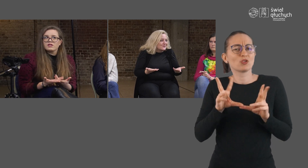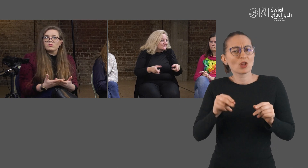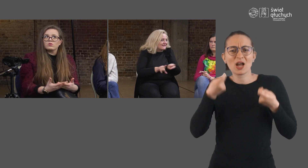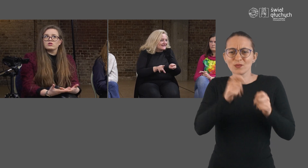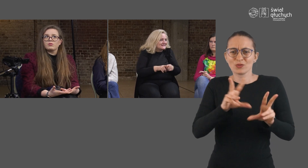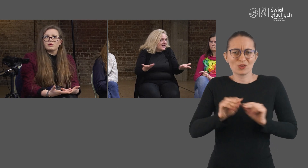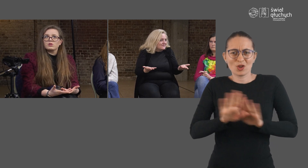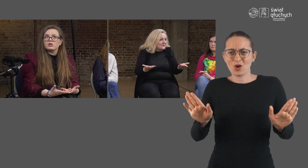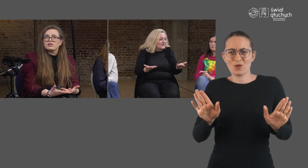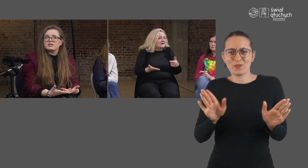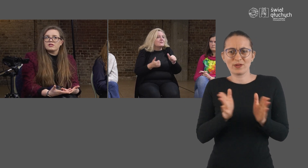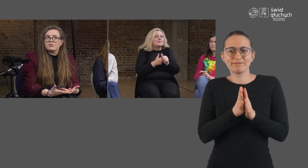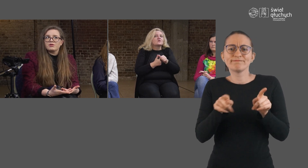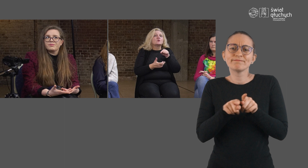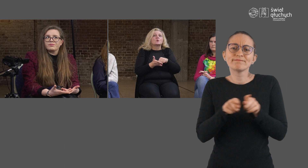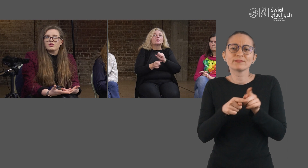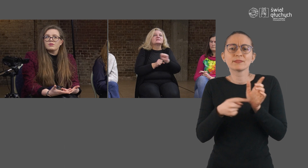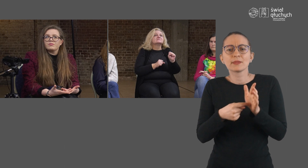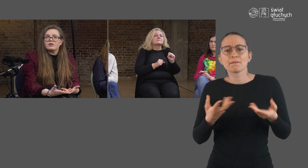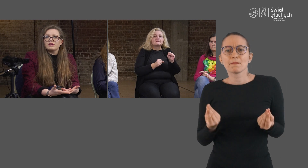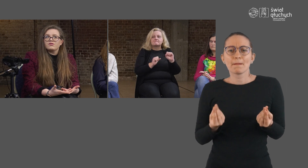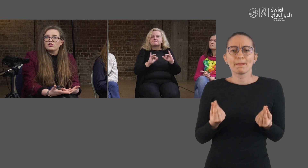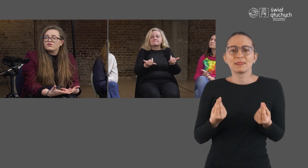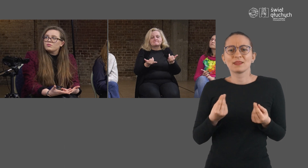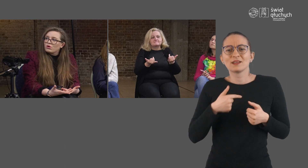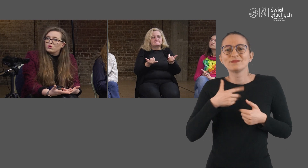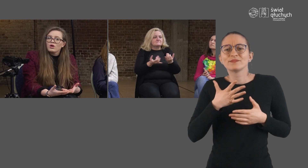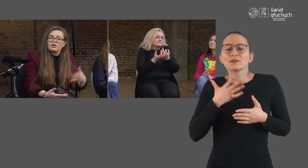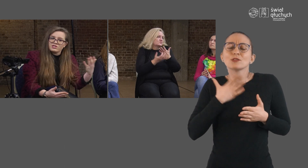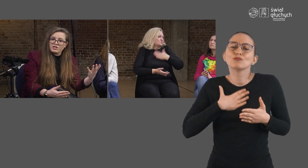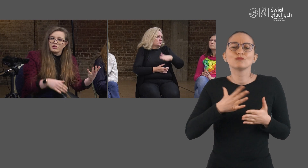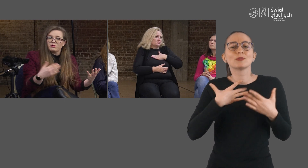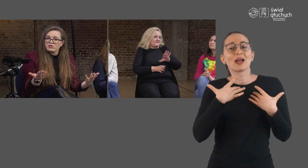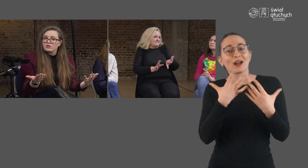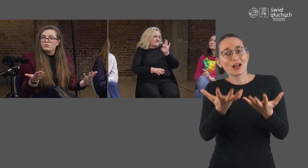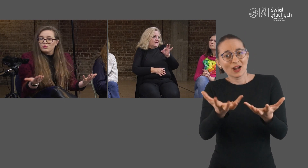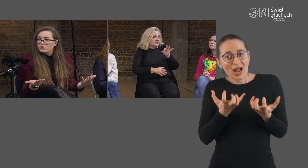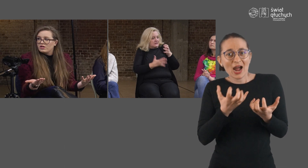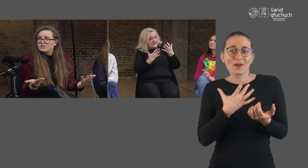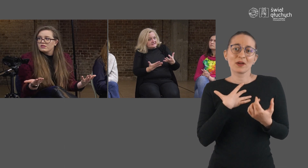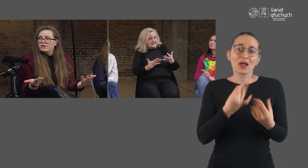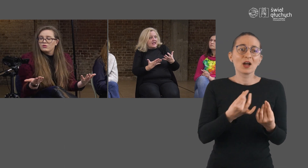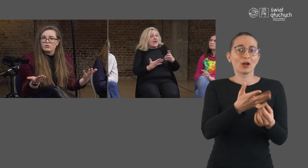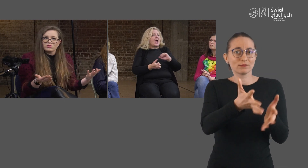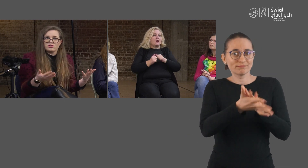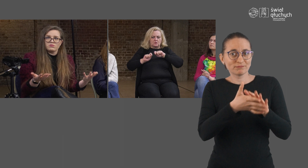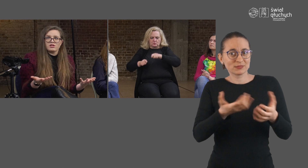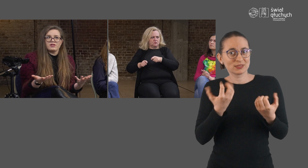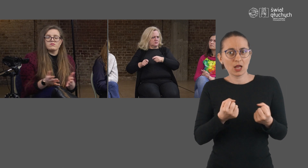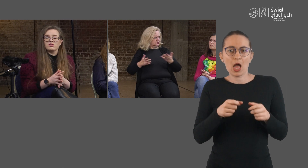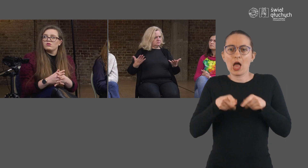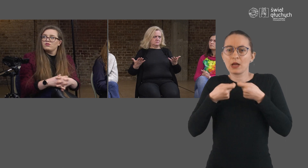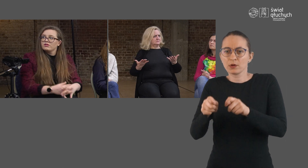tego względu, że po prostu to jest jakby wolność wyboru. Chcieć bądź musieć nauczyć